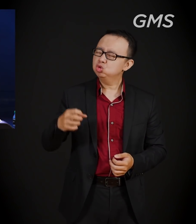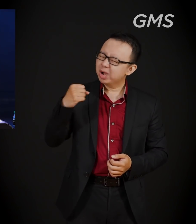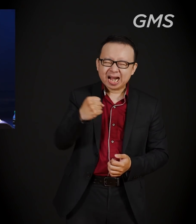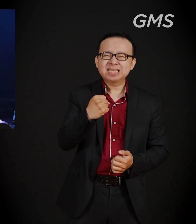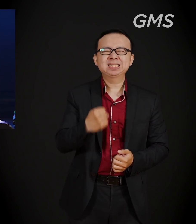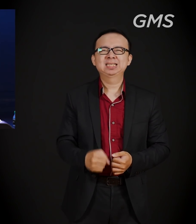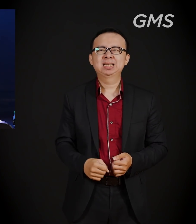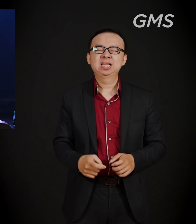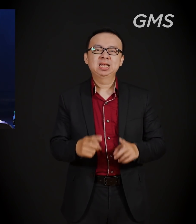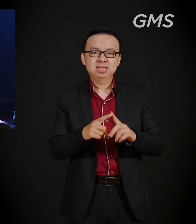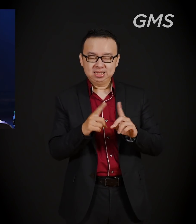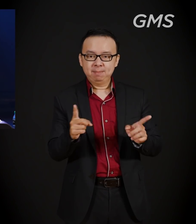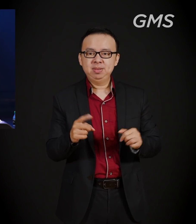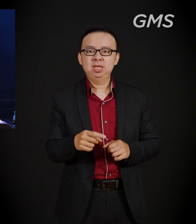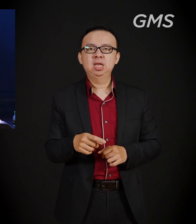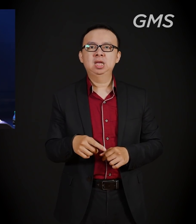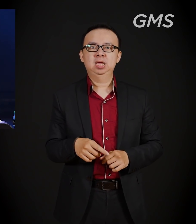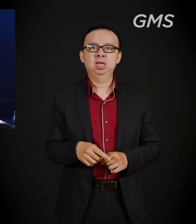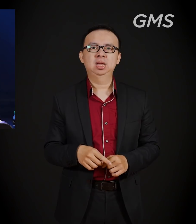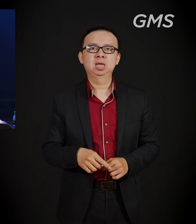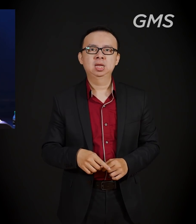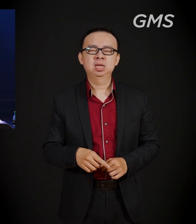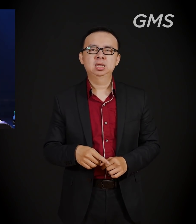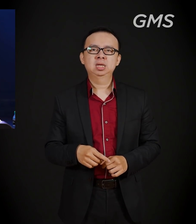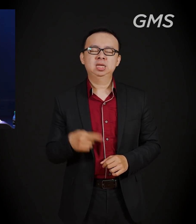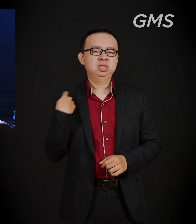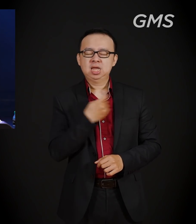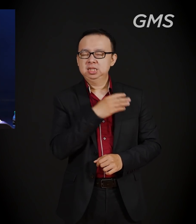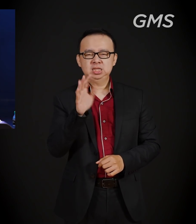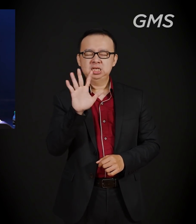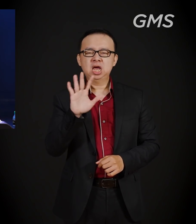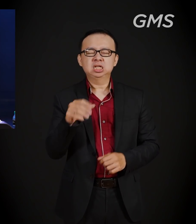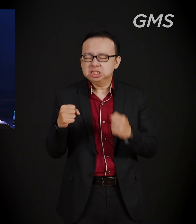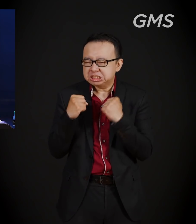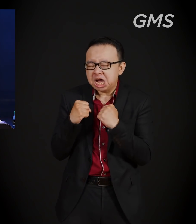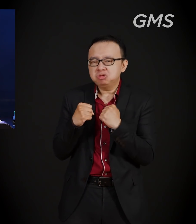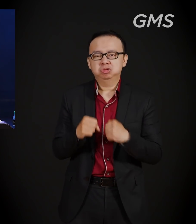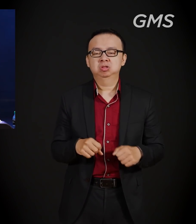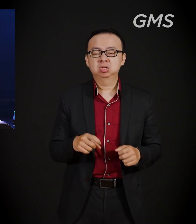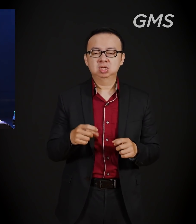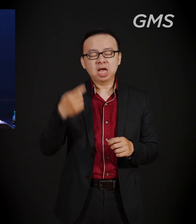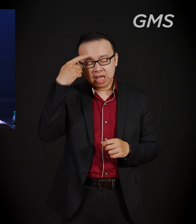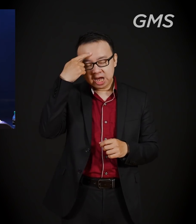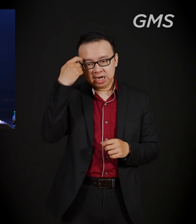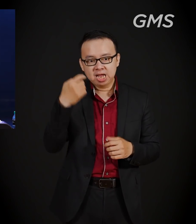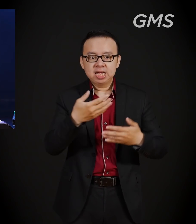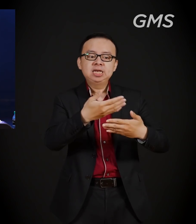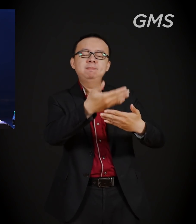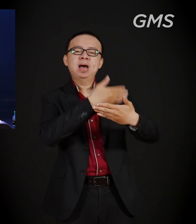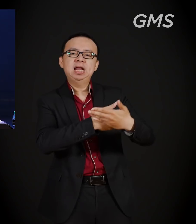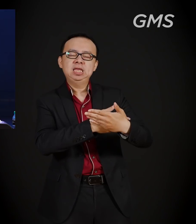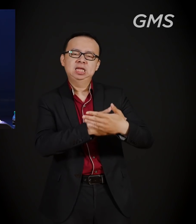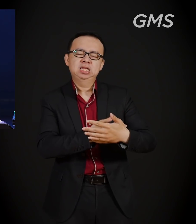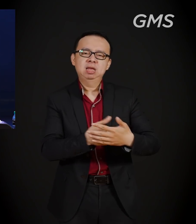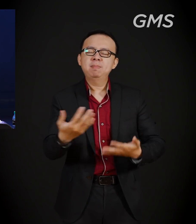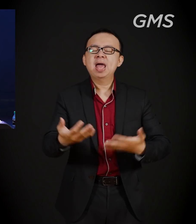keras. Tapi saudaraku yang kasih dalam Tuhan, kita tidak akan pernah menyesal. Karena di balik ketaatan kita, di balik proses-proses